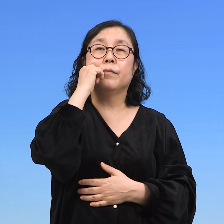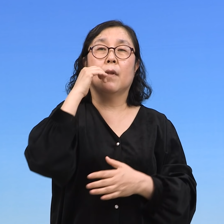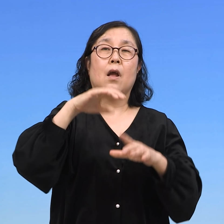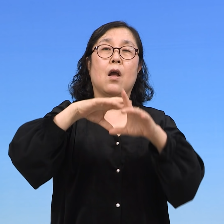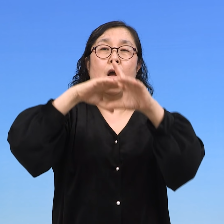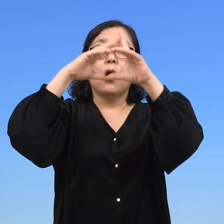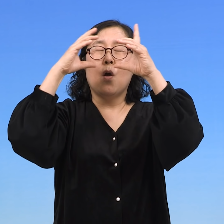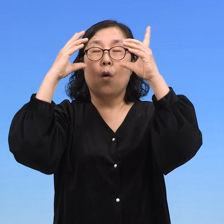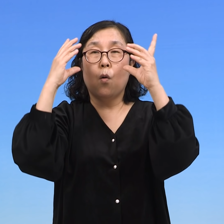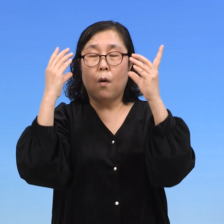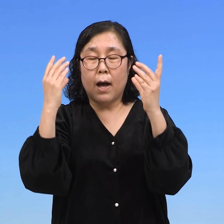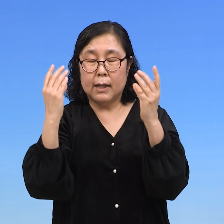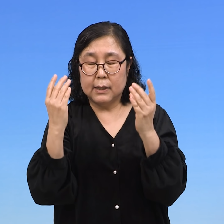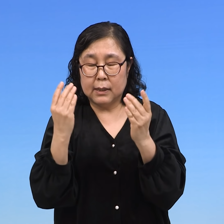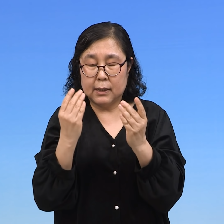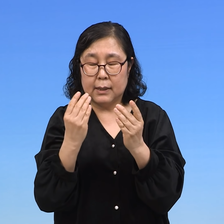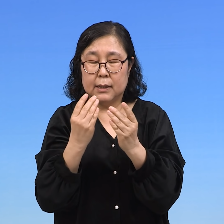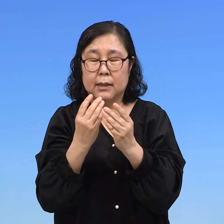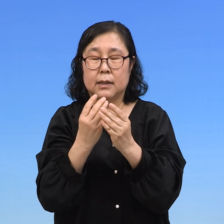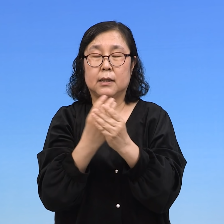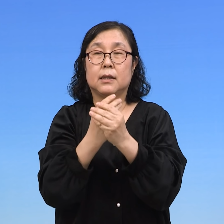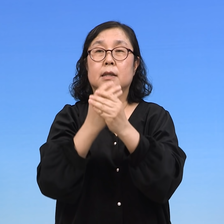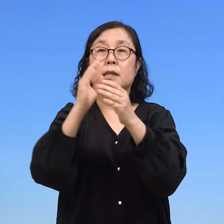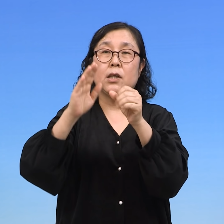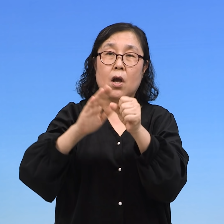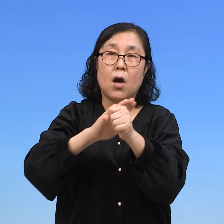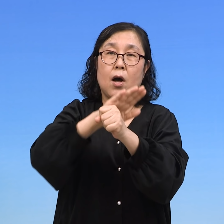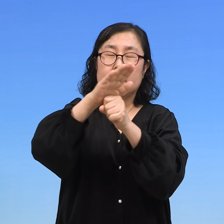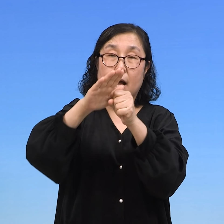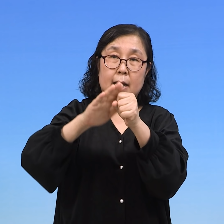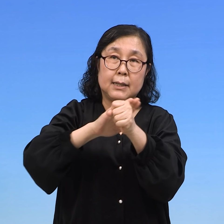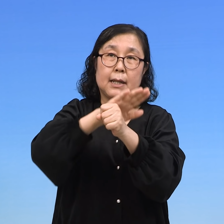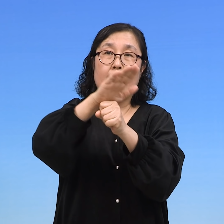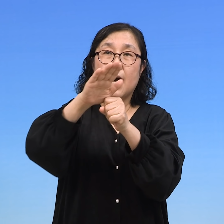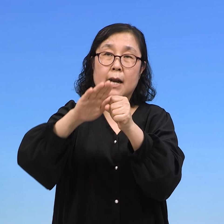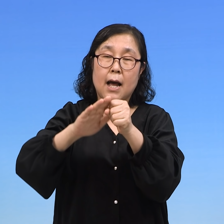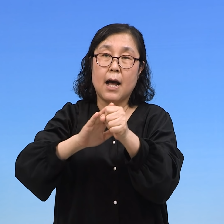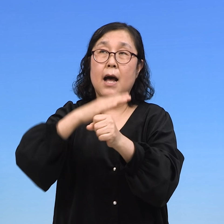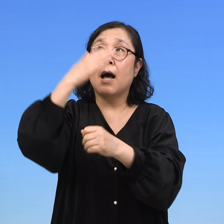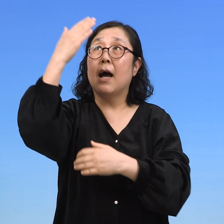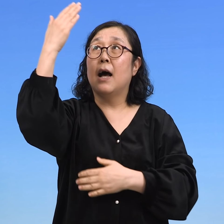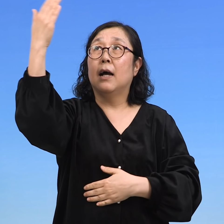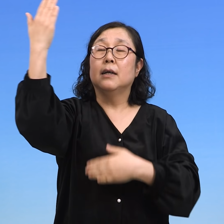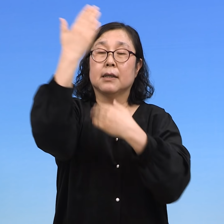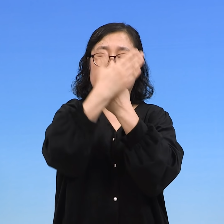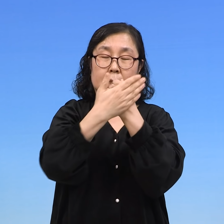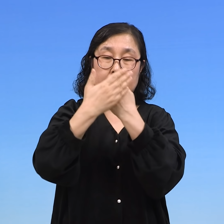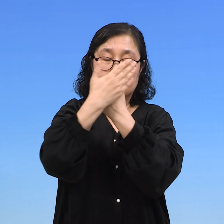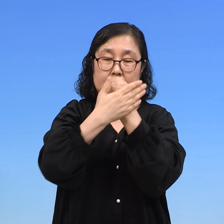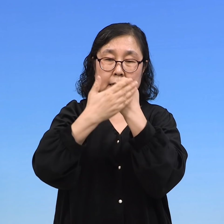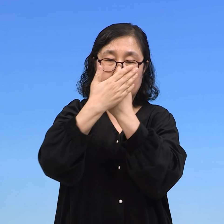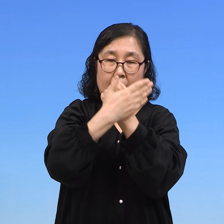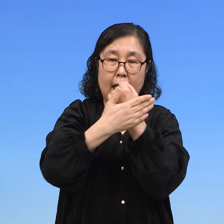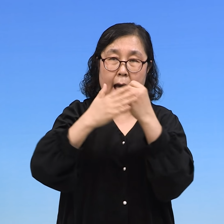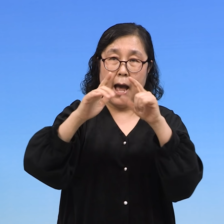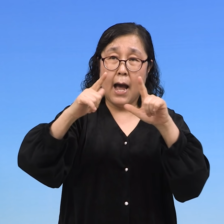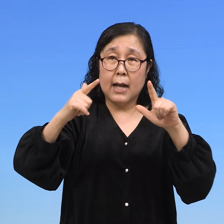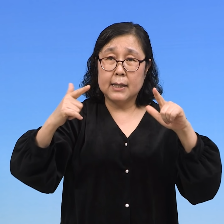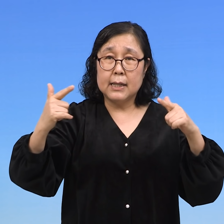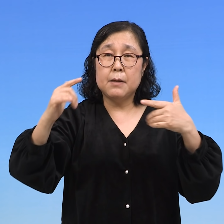완전한 사랑 그 은혜 아니면 완전한 사랑 그